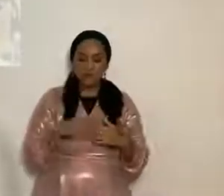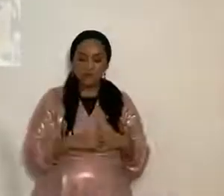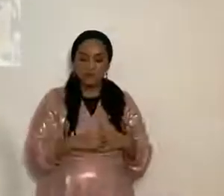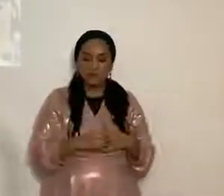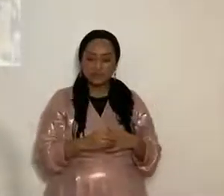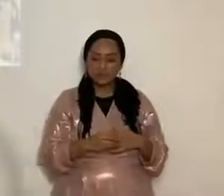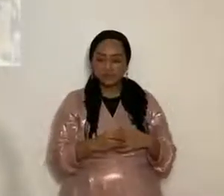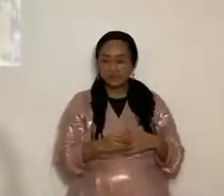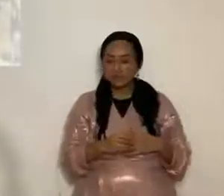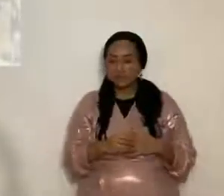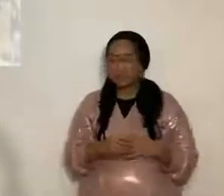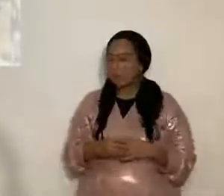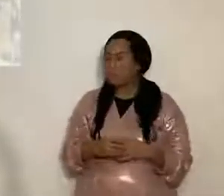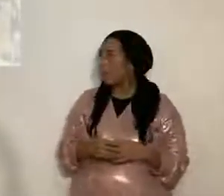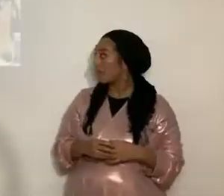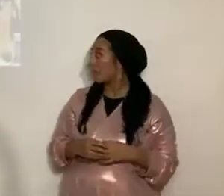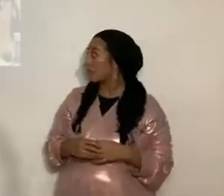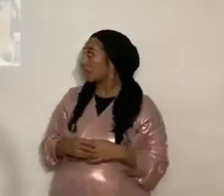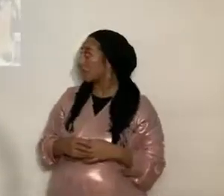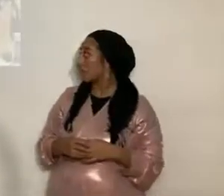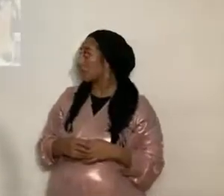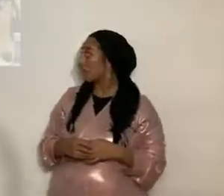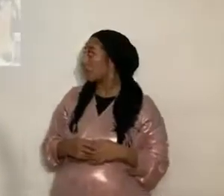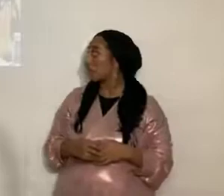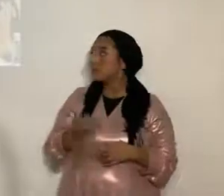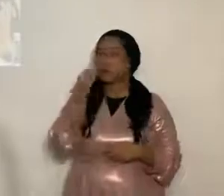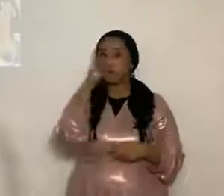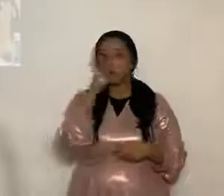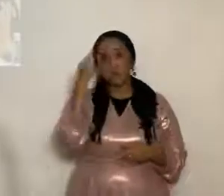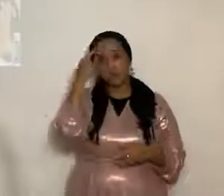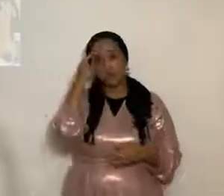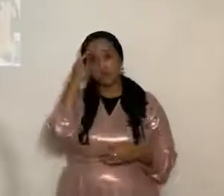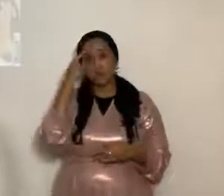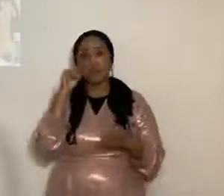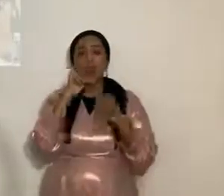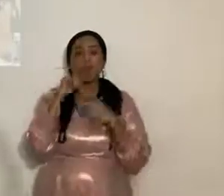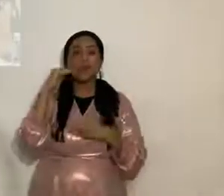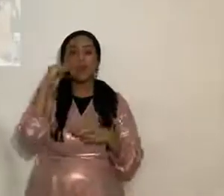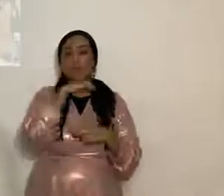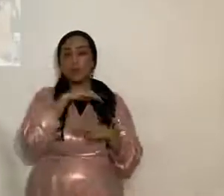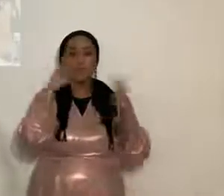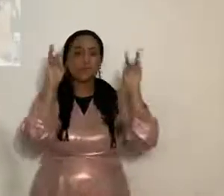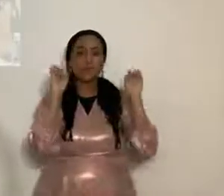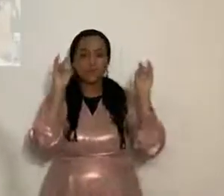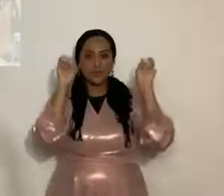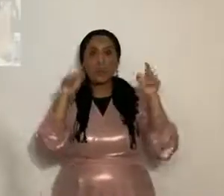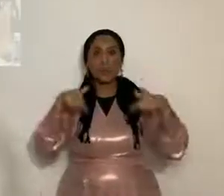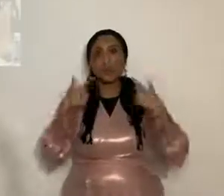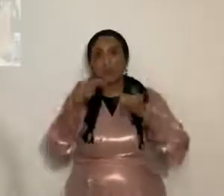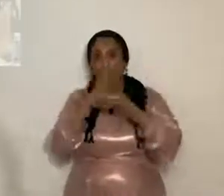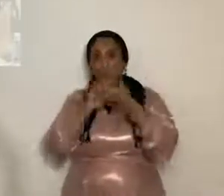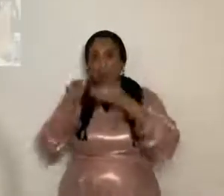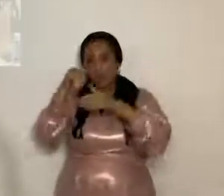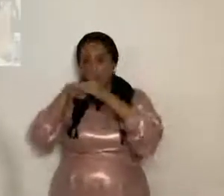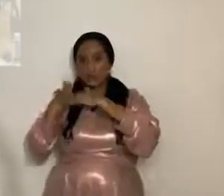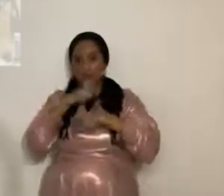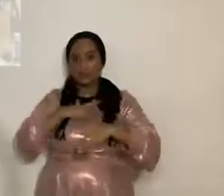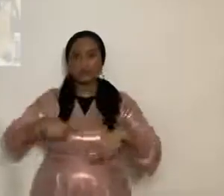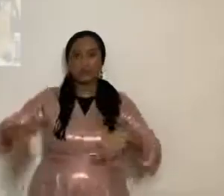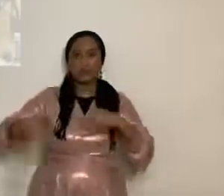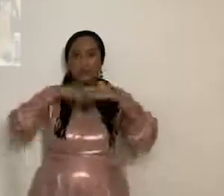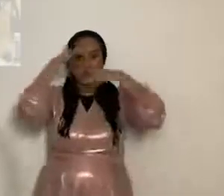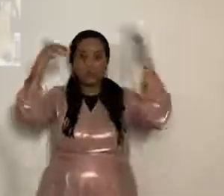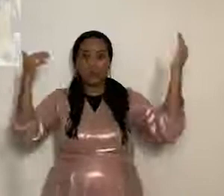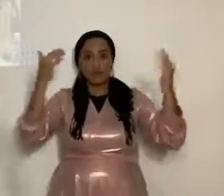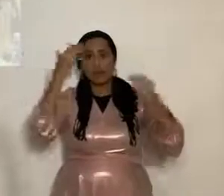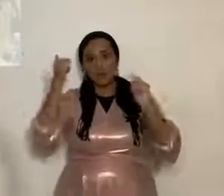Mateo capítulo 22, verso 11. ¿Tú crees que fingiendo vivir en santidad vas a entrar al reino de los cielos? Por eso